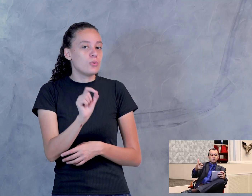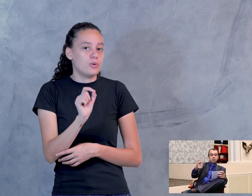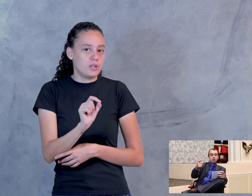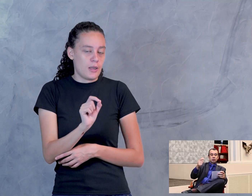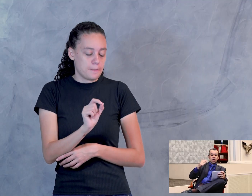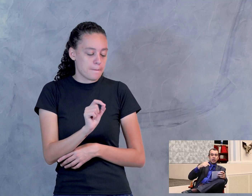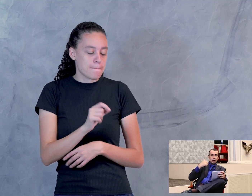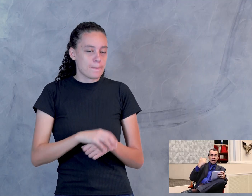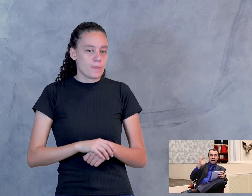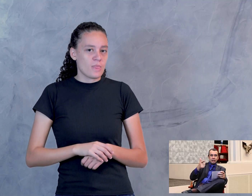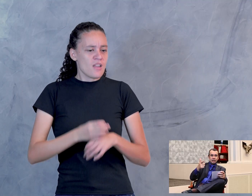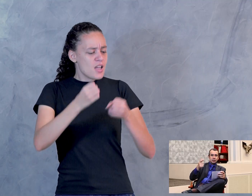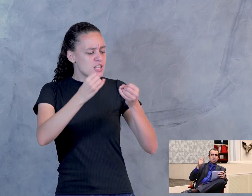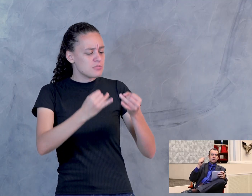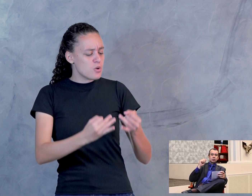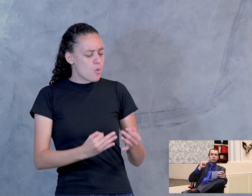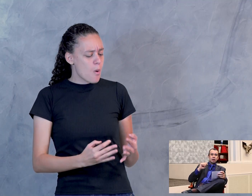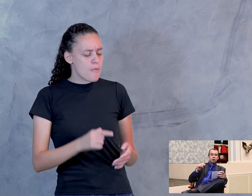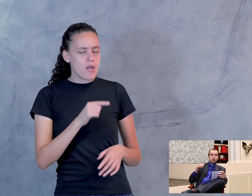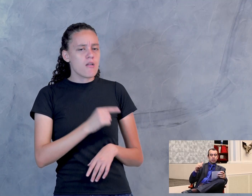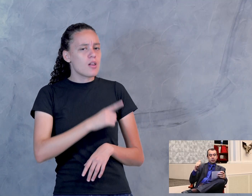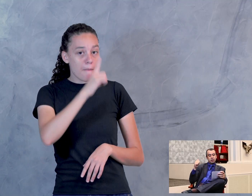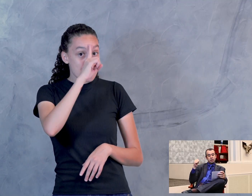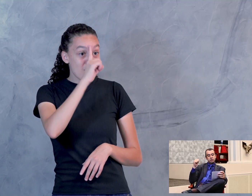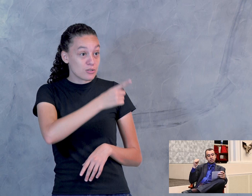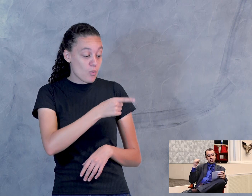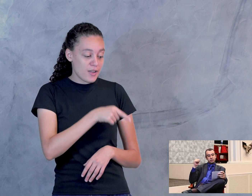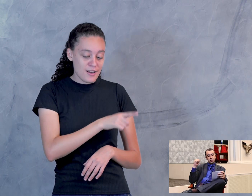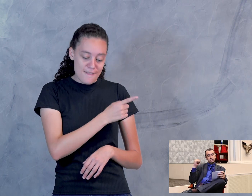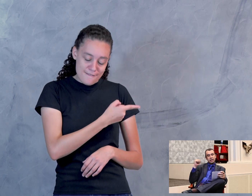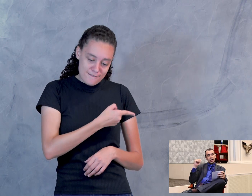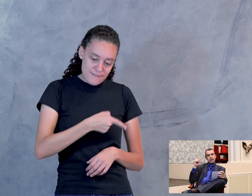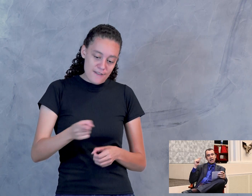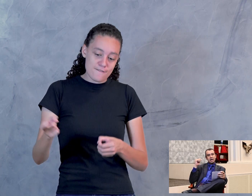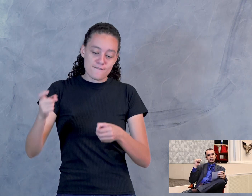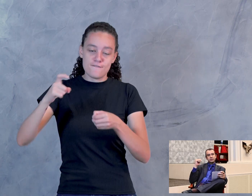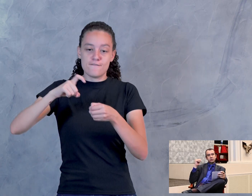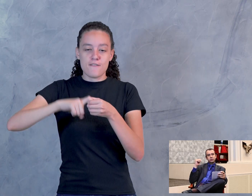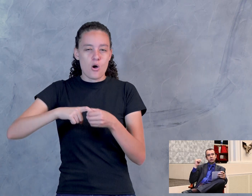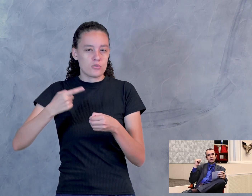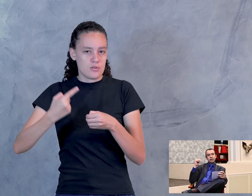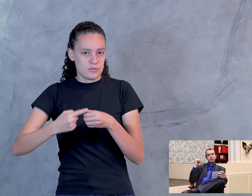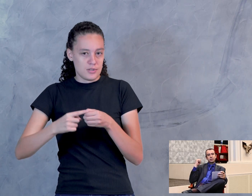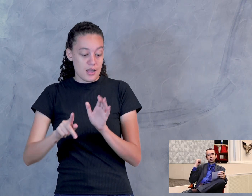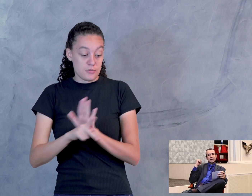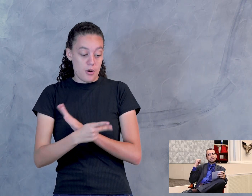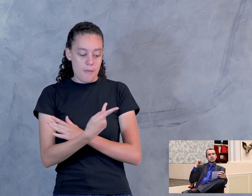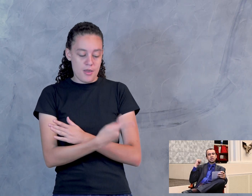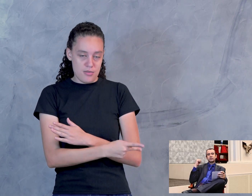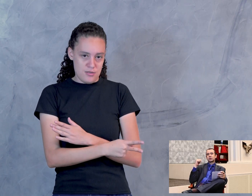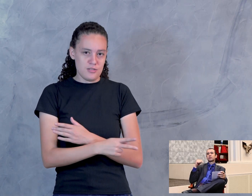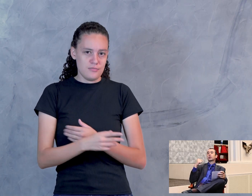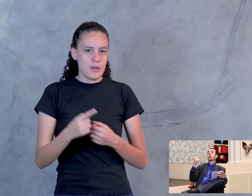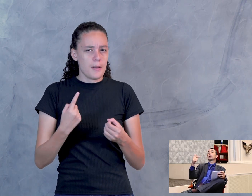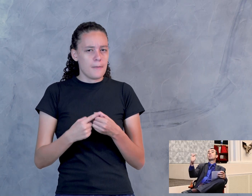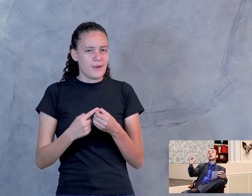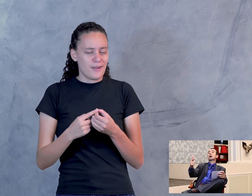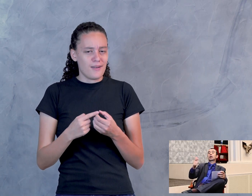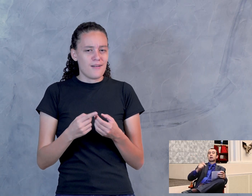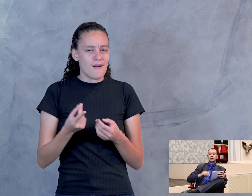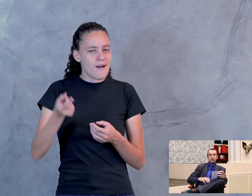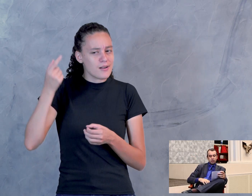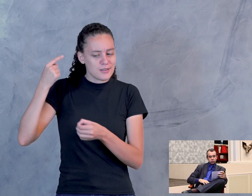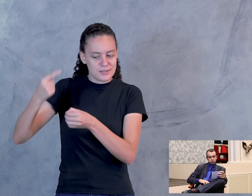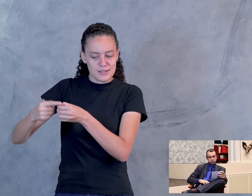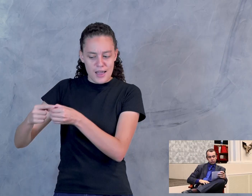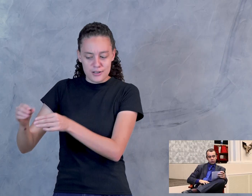comissionaram, deu a ele uma ordem de ele voltar a Jeffersonville, que ele havia mudado de Jeffersonville, agora